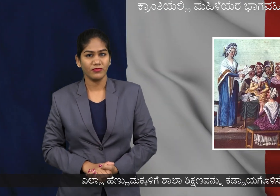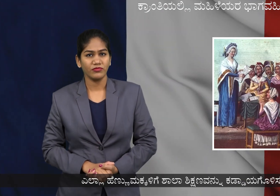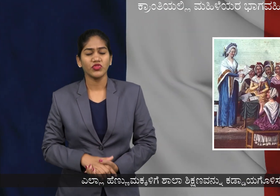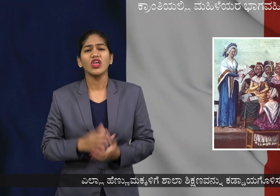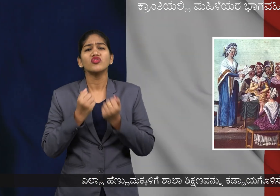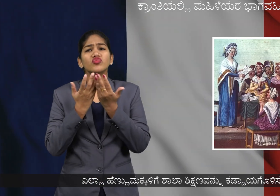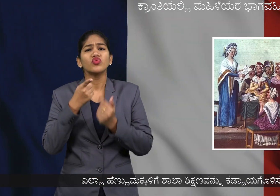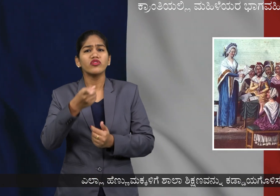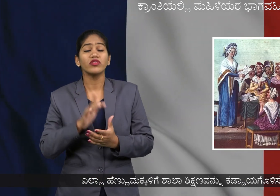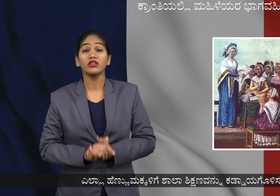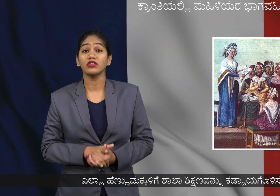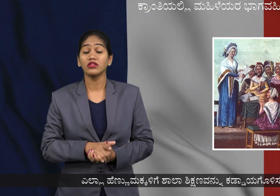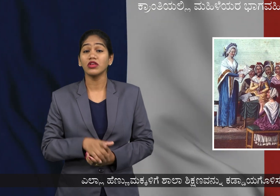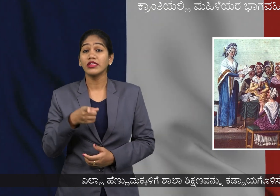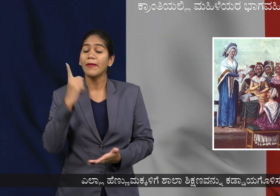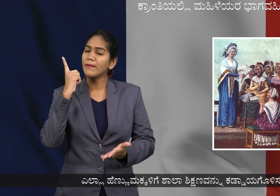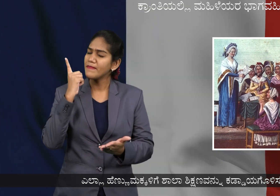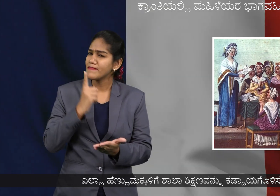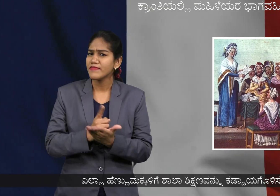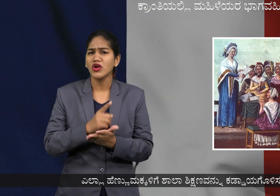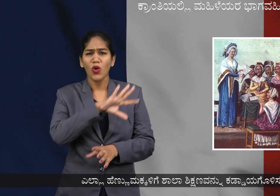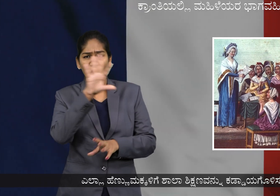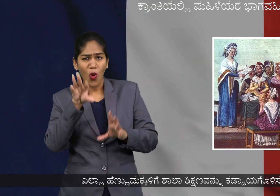ಎಲ್ಲಾ ಹೆಣ್ಣು ಮಕ್ಕಳಿಗೆ ಶಾಲಾ ಶಿಕ್ಷಣವನ್ನ